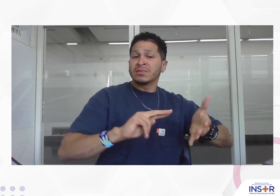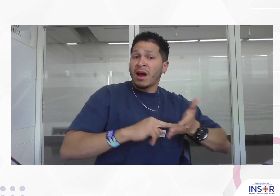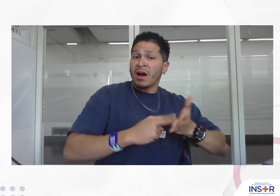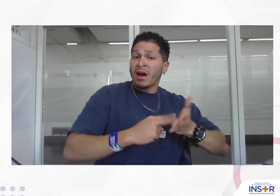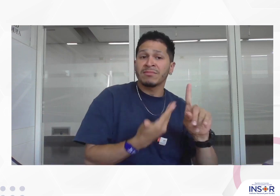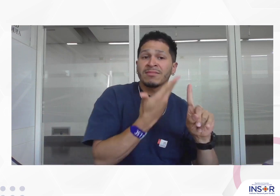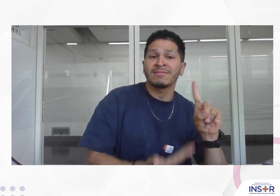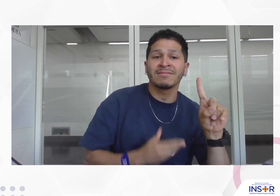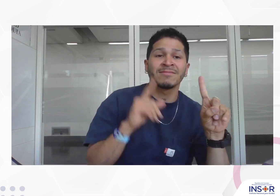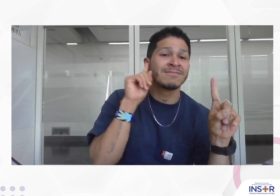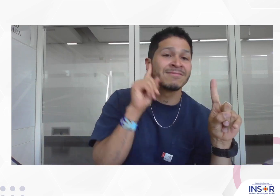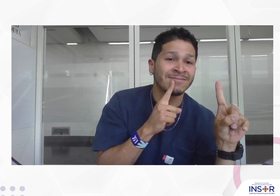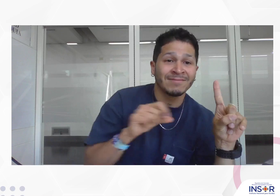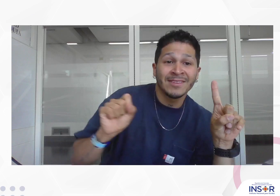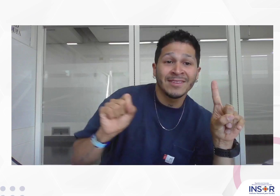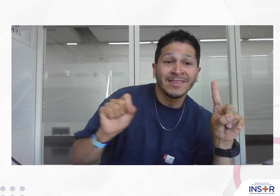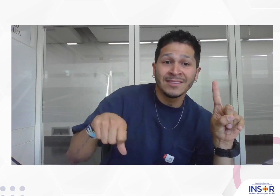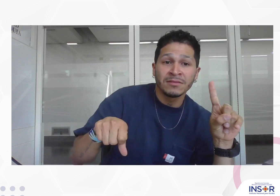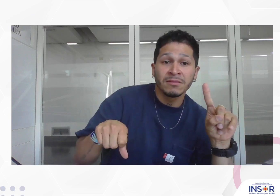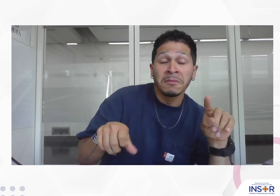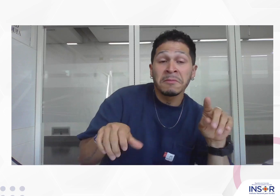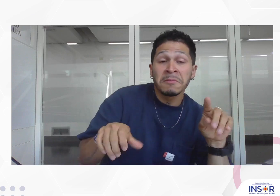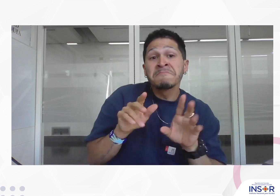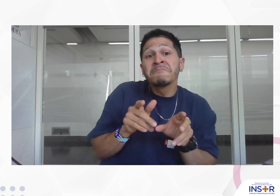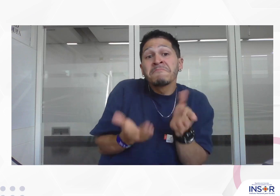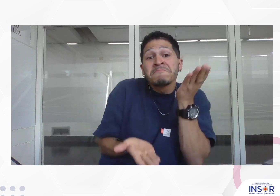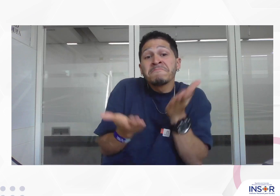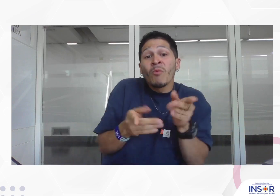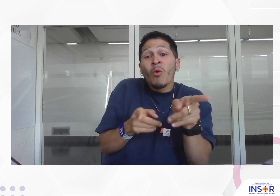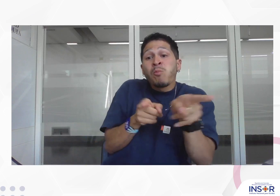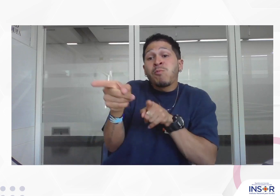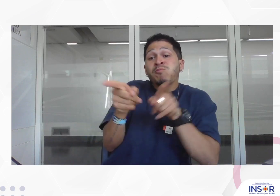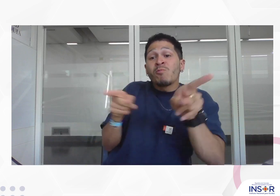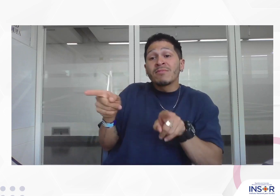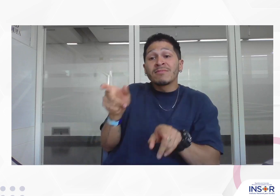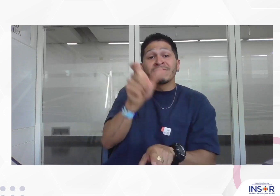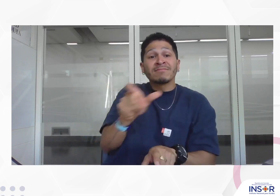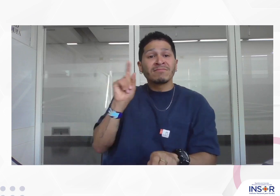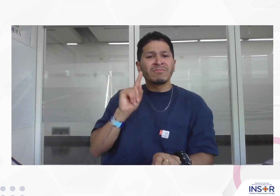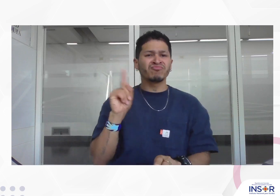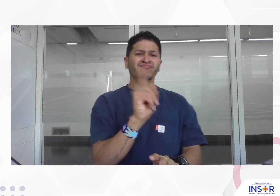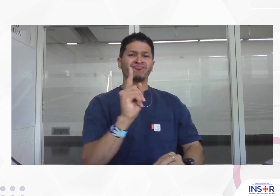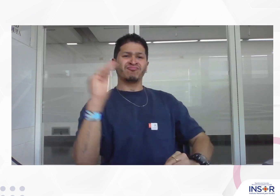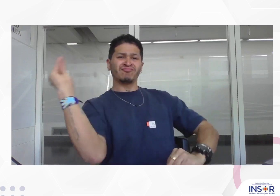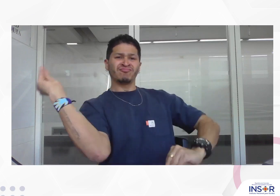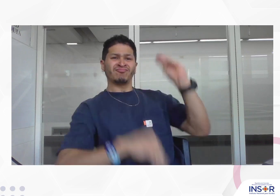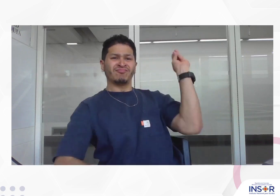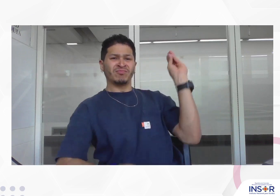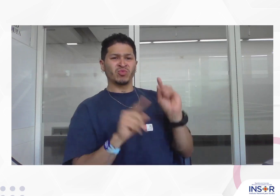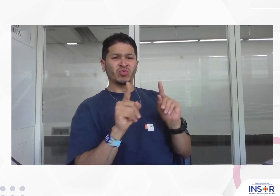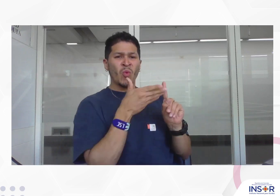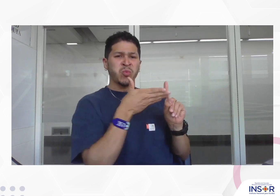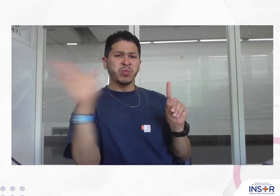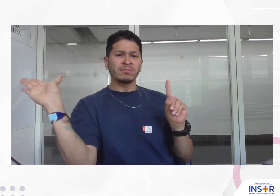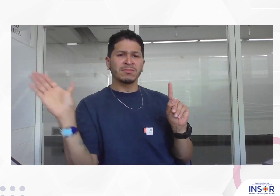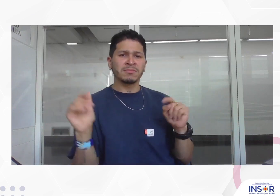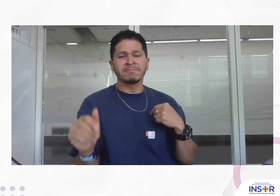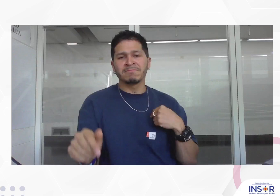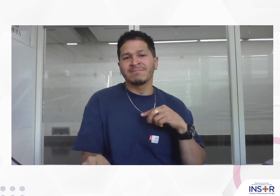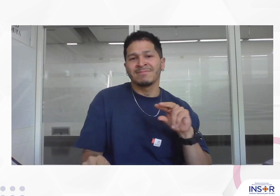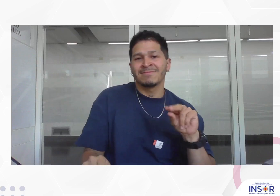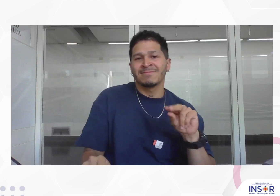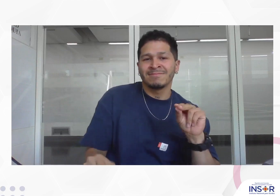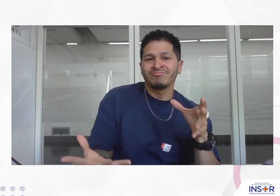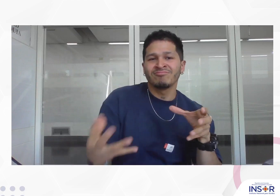usen el español oral o escrito, pero si también usan la lengua de señas y participan en los procesos de la comunidad sorda, pues